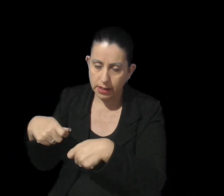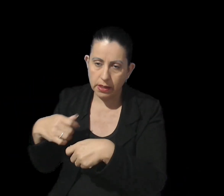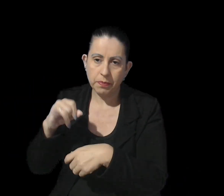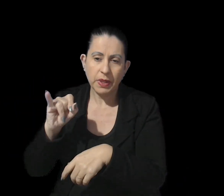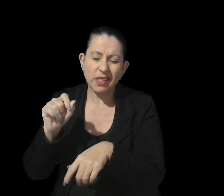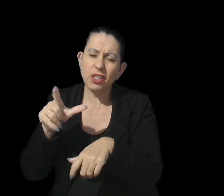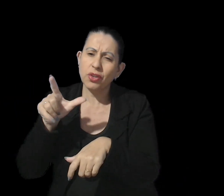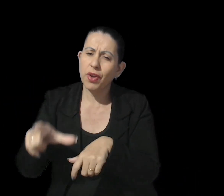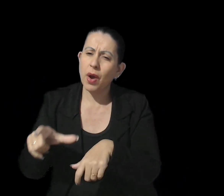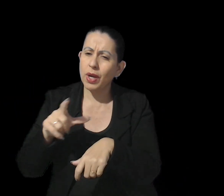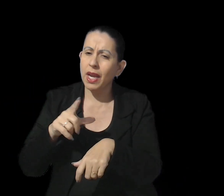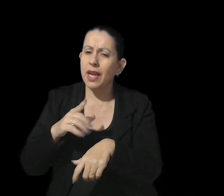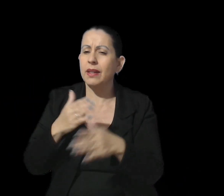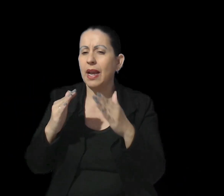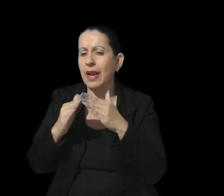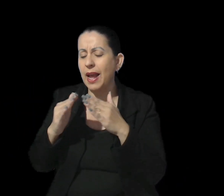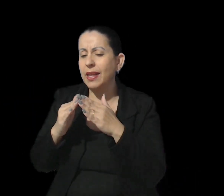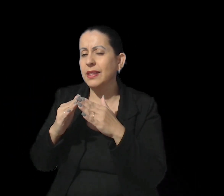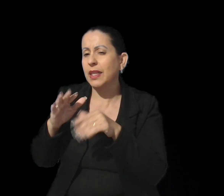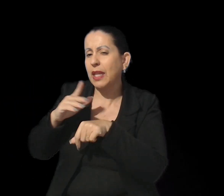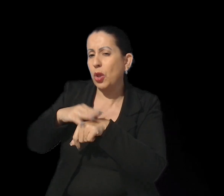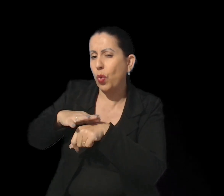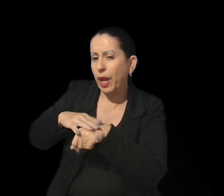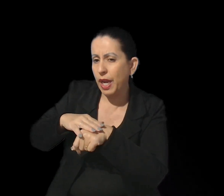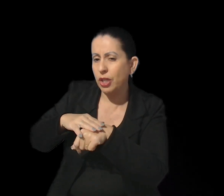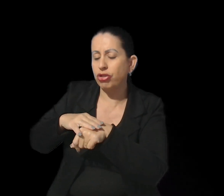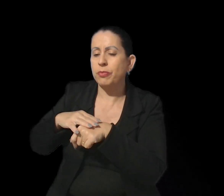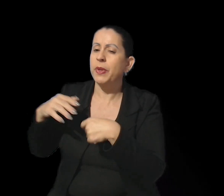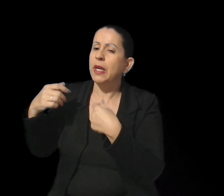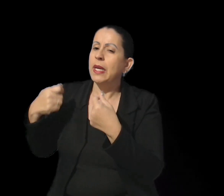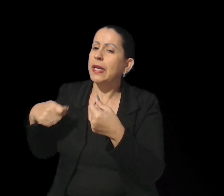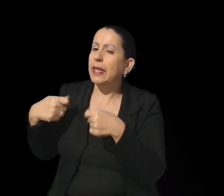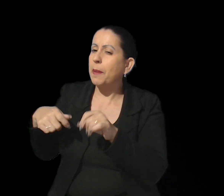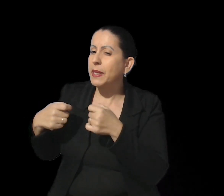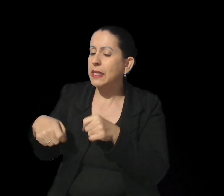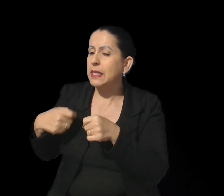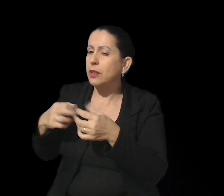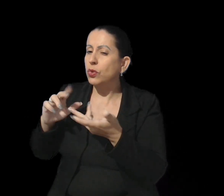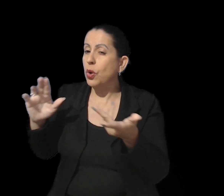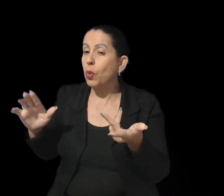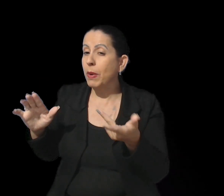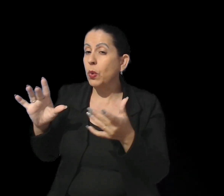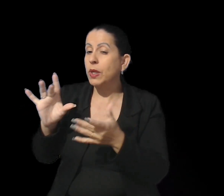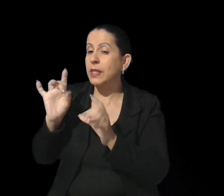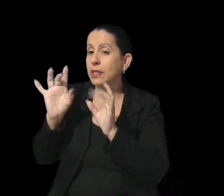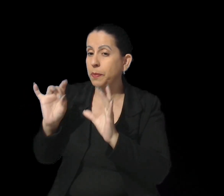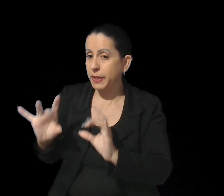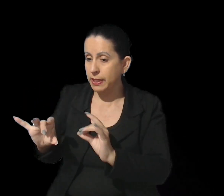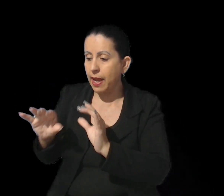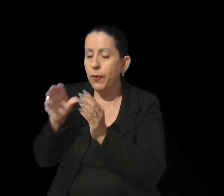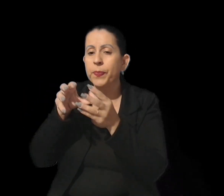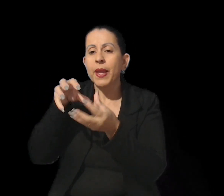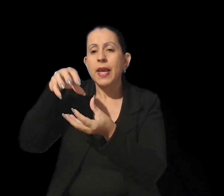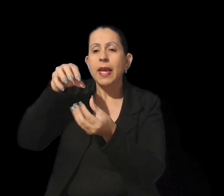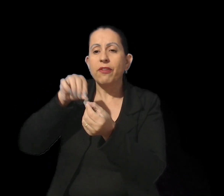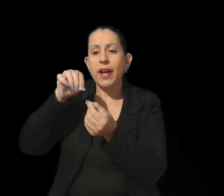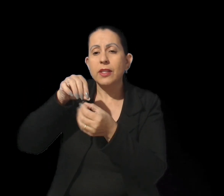precisa. Se tiver alguém da casa que está doente, que está precisando de alguma coisa em especial, faz